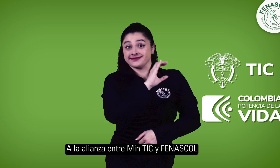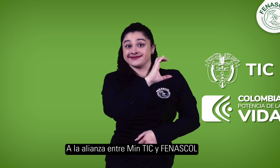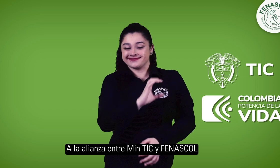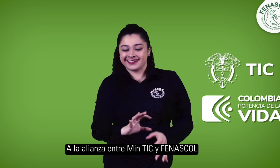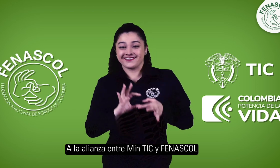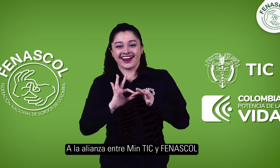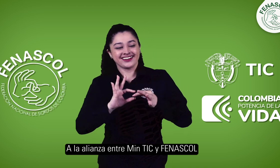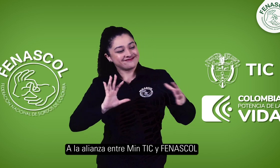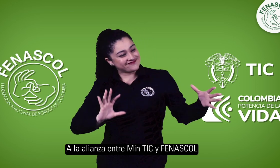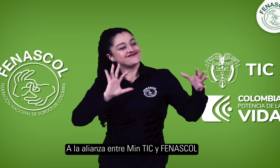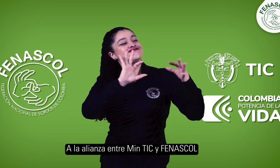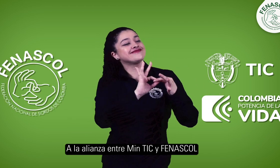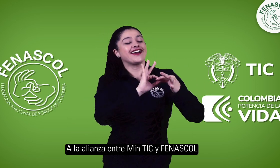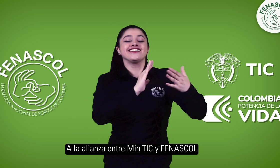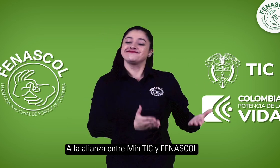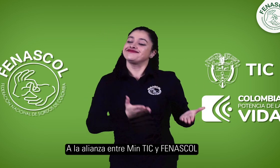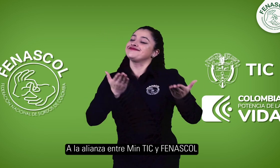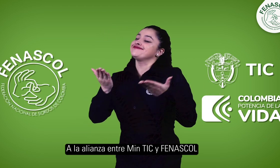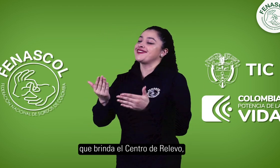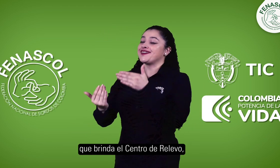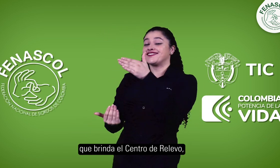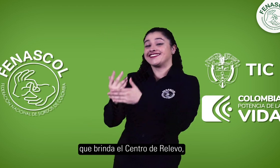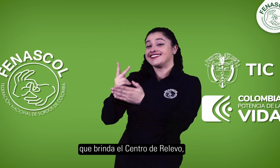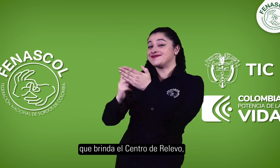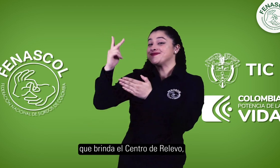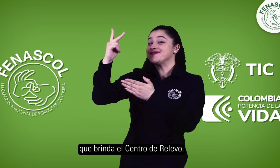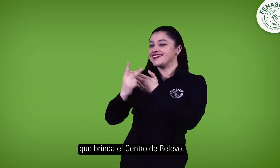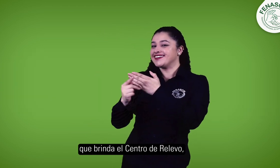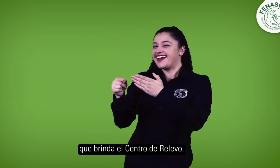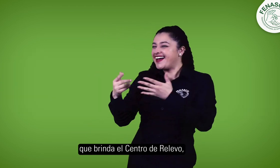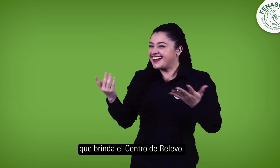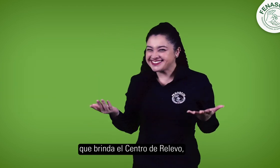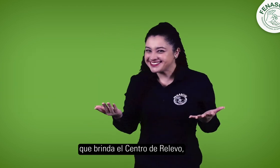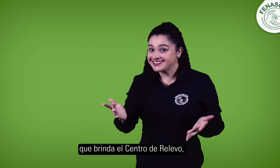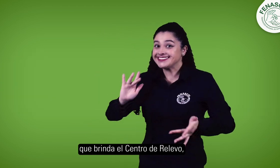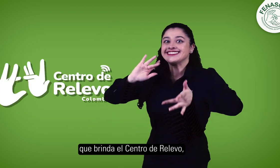A la alianza entre Mintic y FENASCOL que brinda el Centro de Relevo.